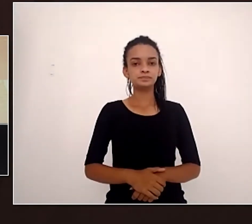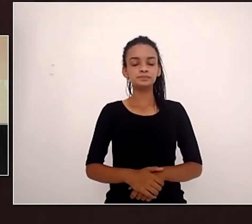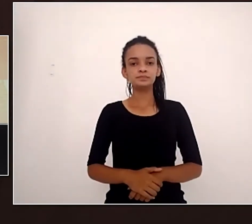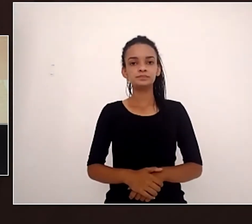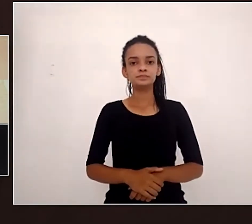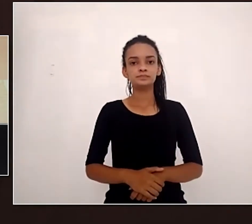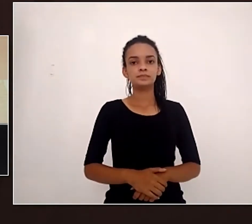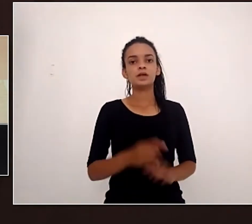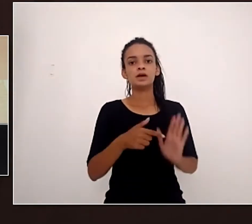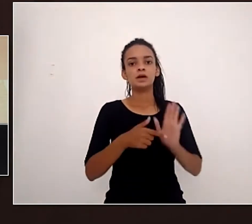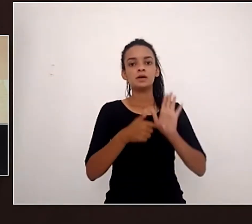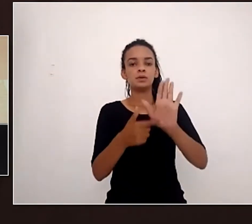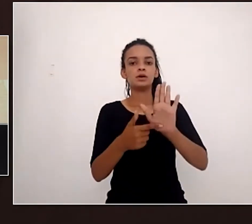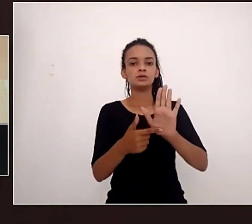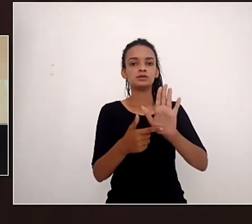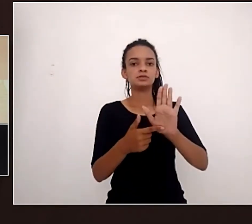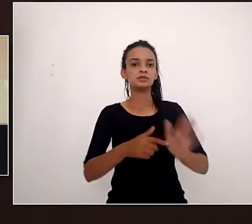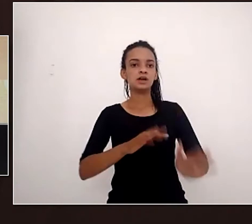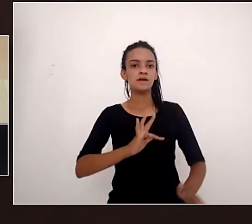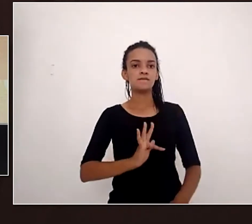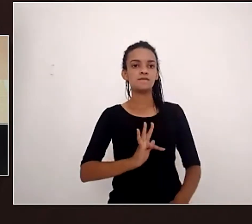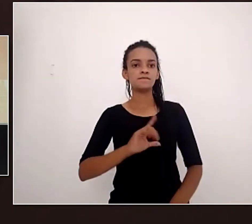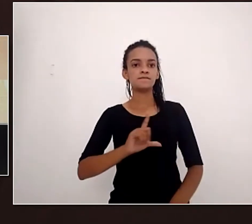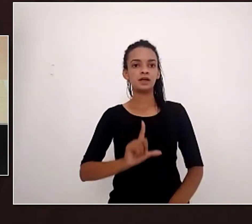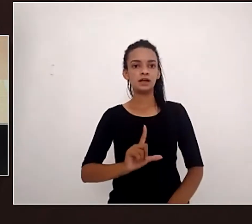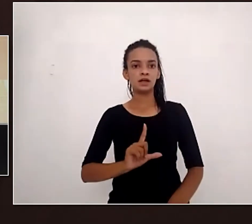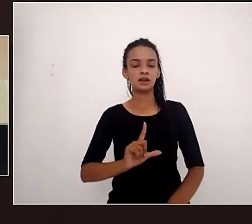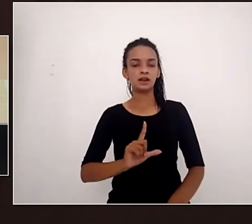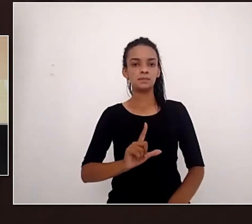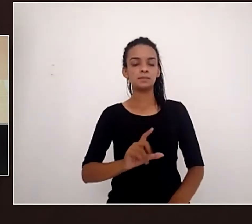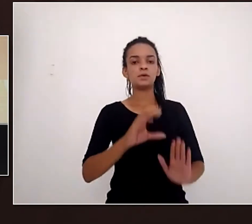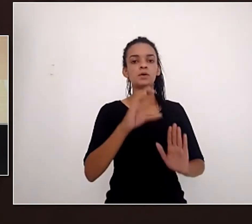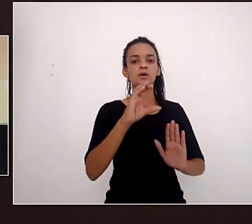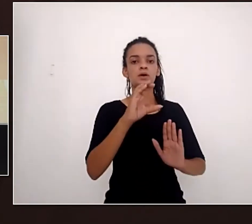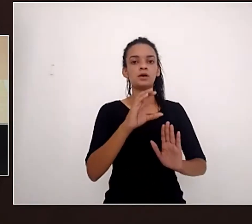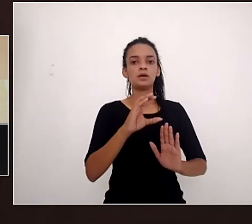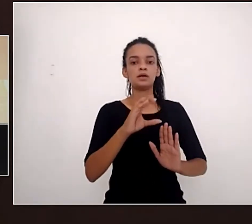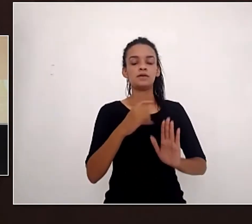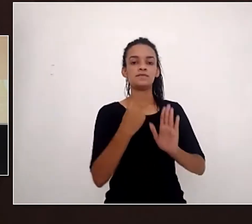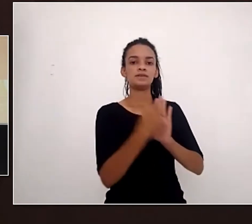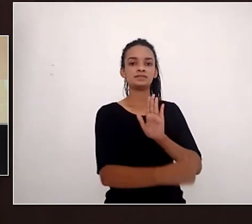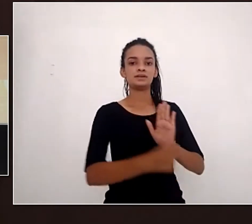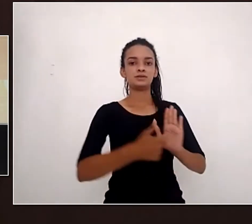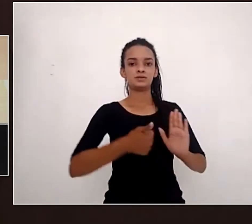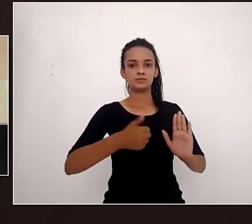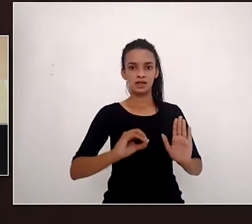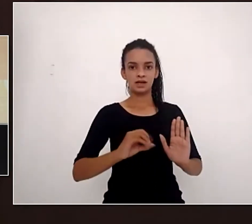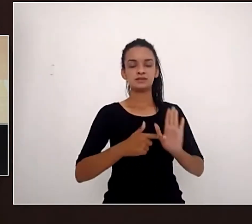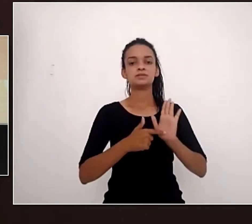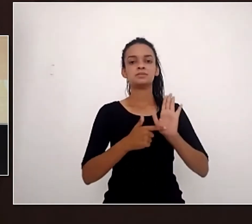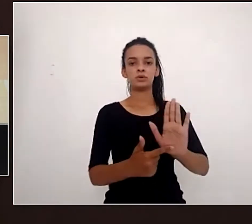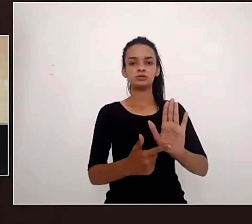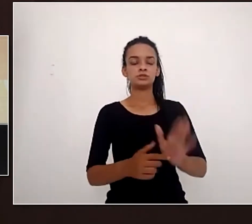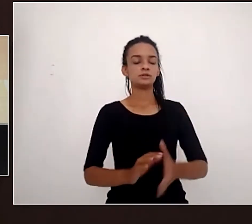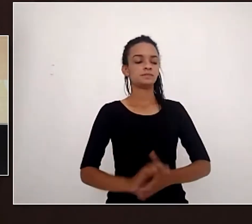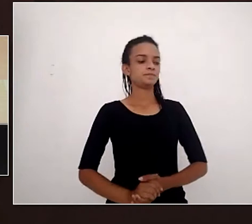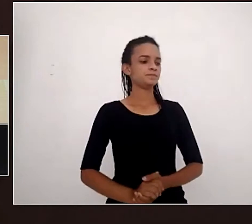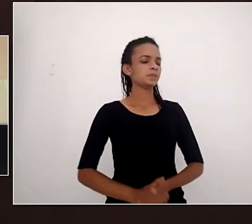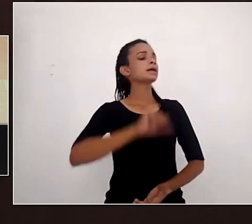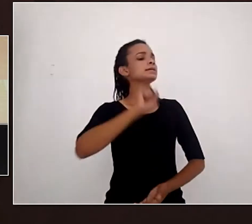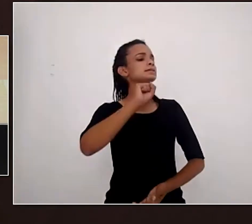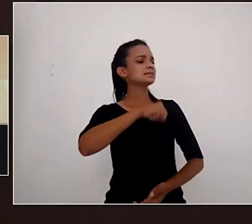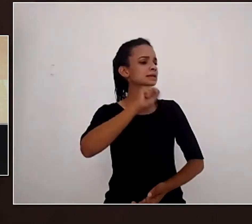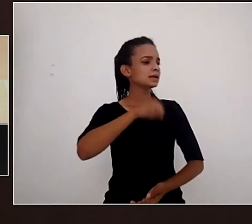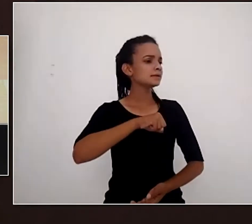Filemão, versículo 10, que diz assim: sim, solicito-te em favor de